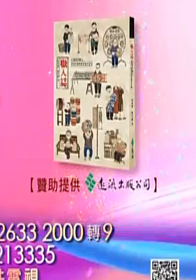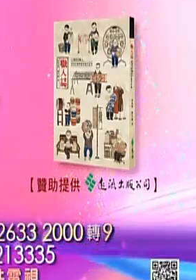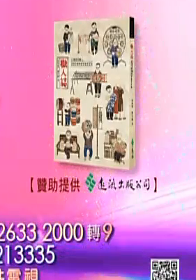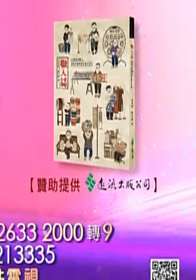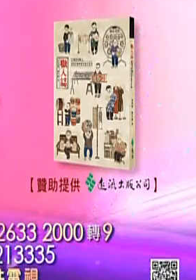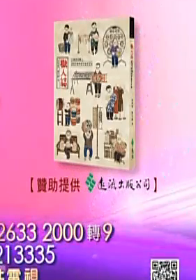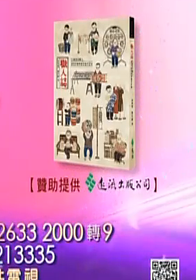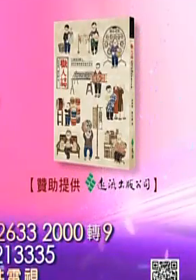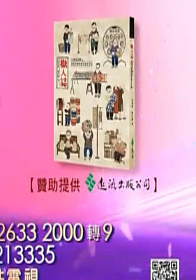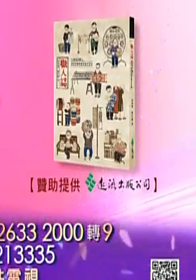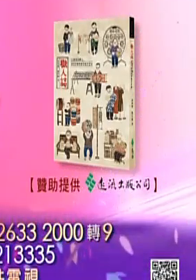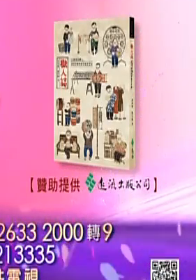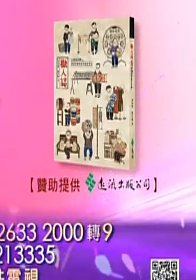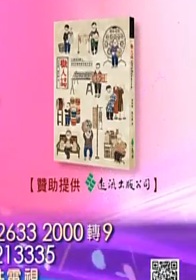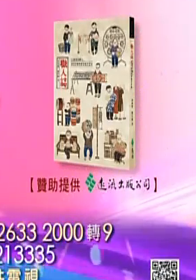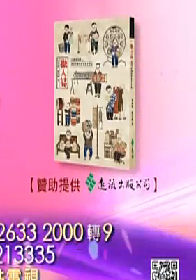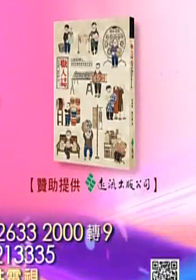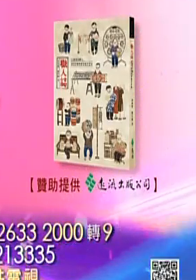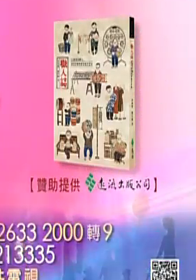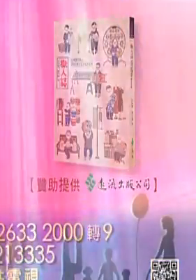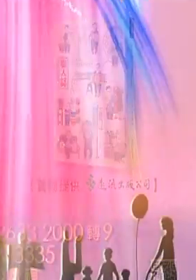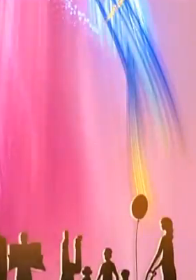拨02-2633-2000转9。